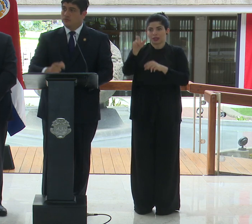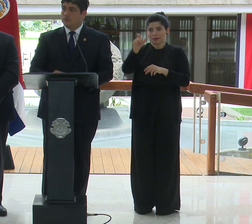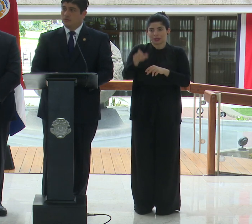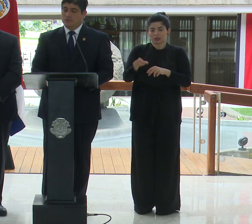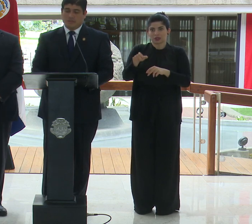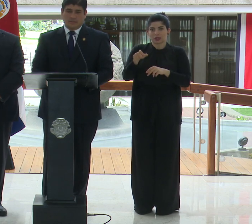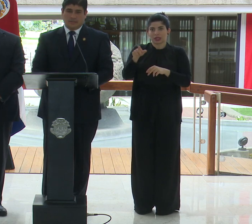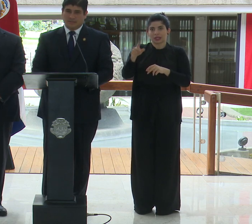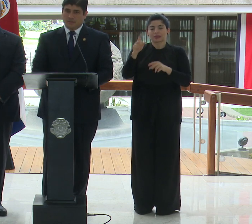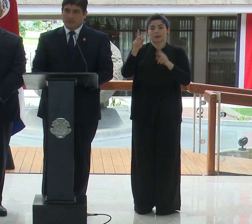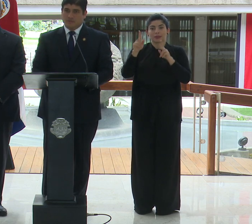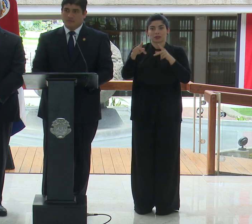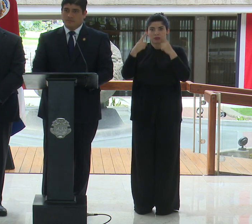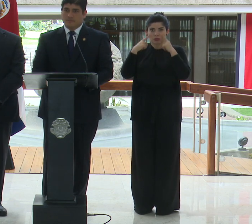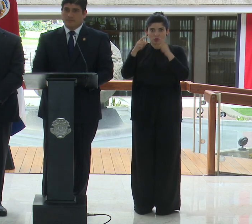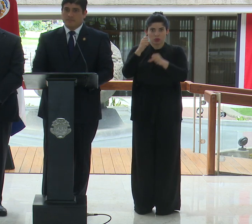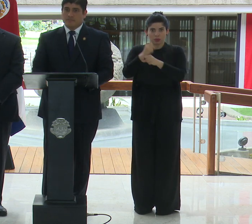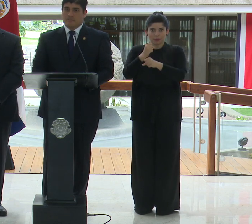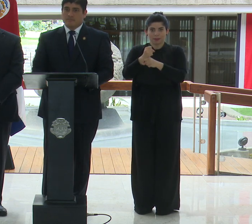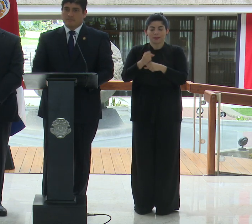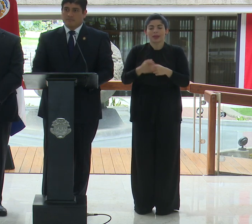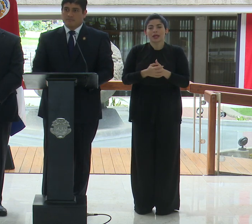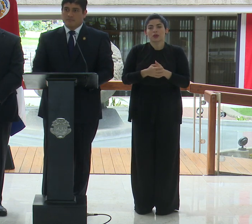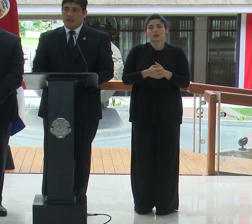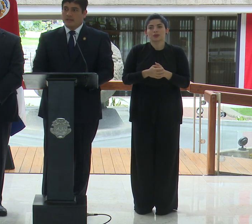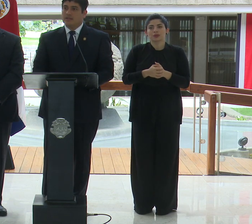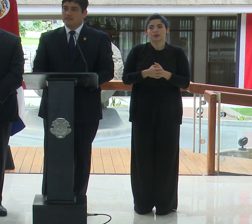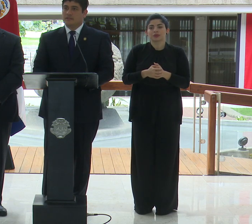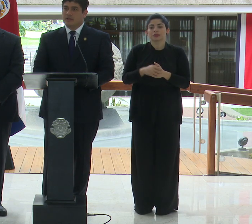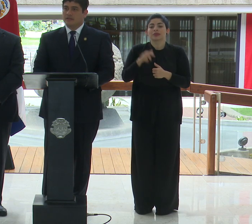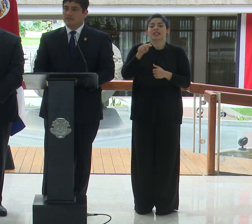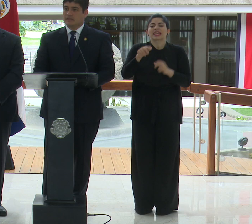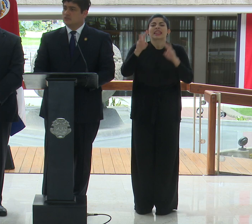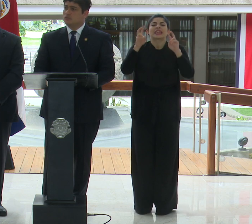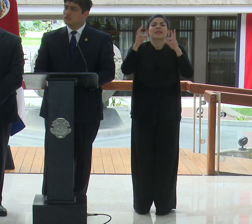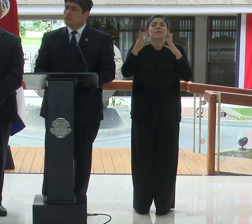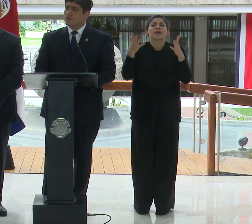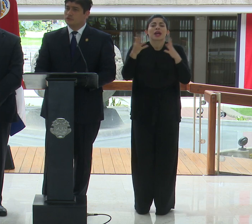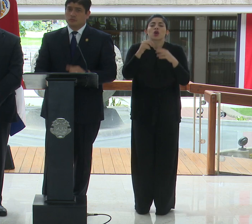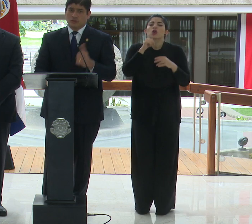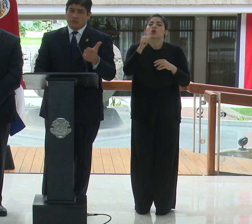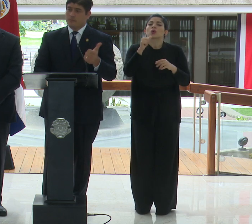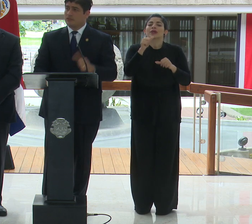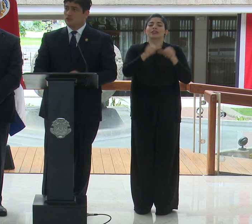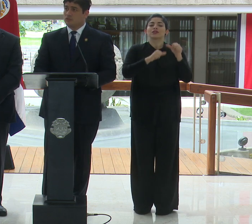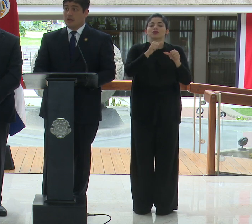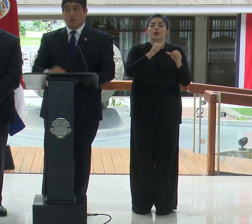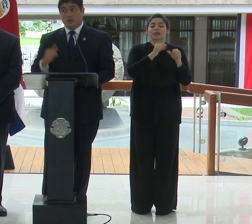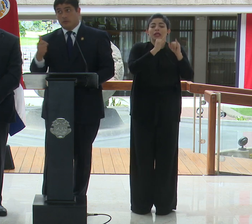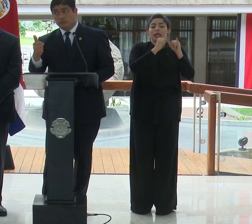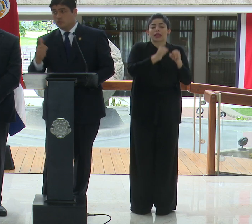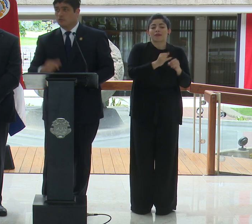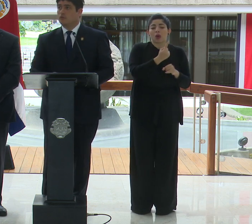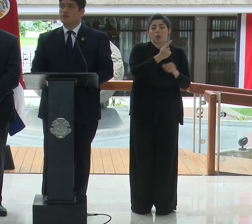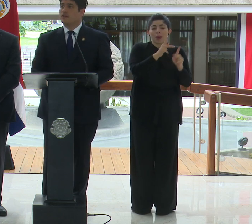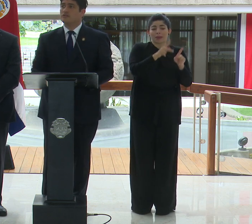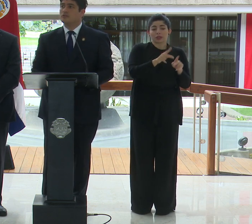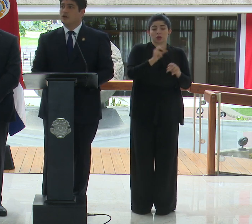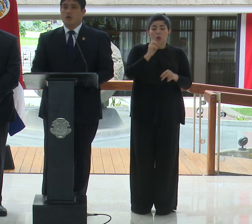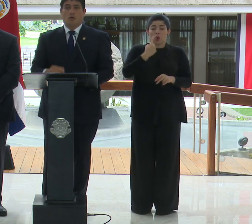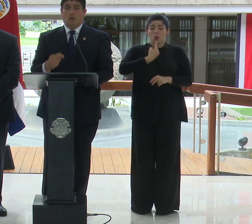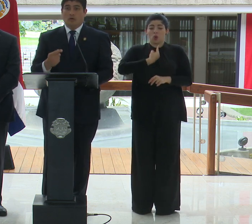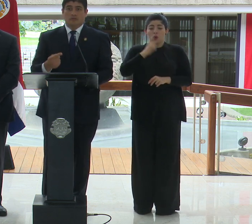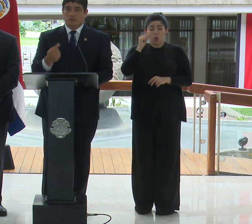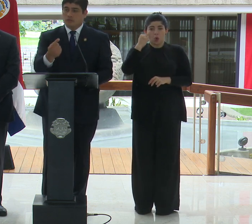logró ese empleo. Aquí el tema es, y eso no es un esfuerzo de una persona o de un solo